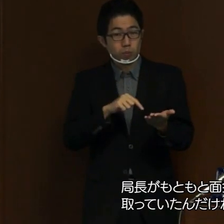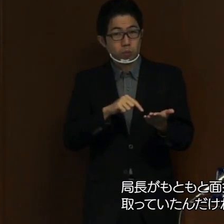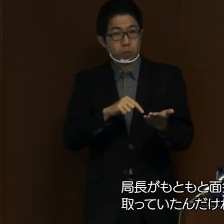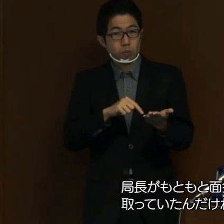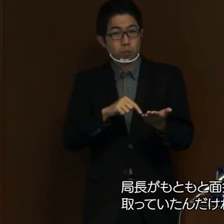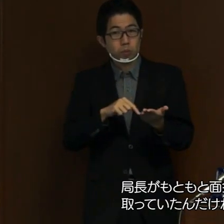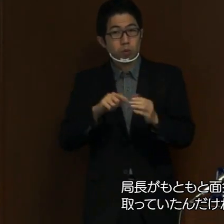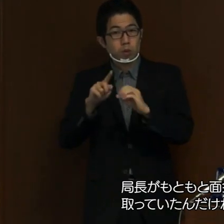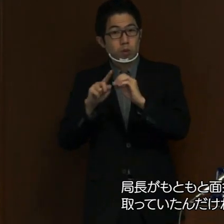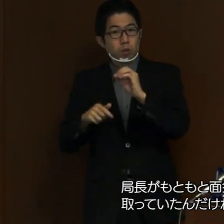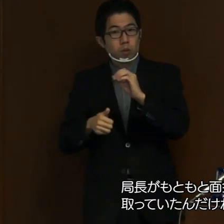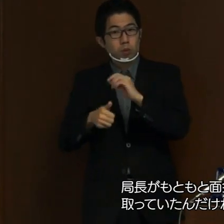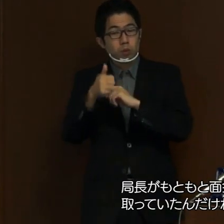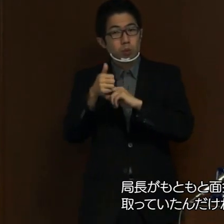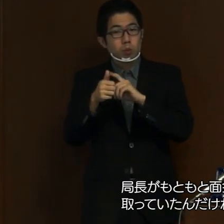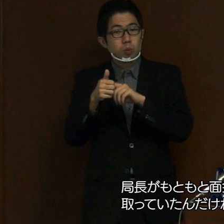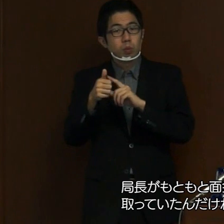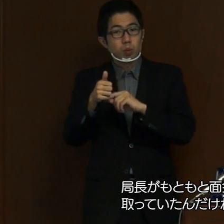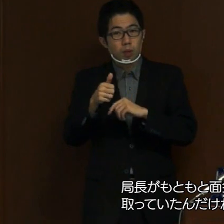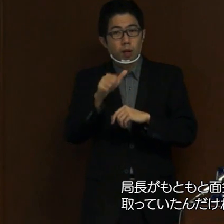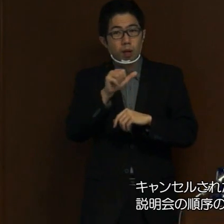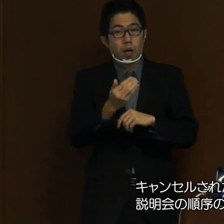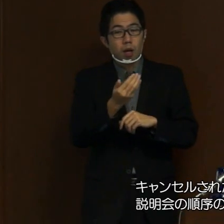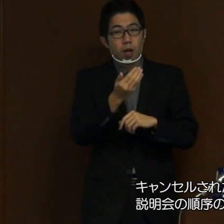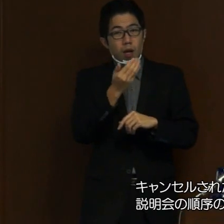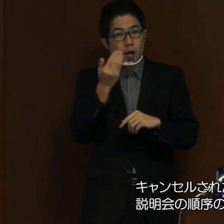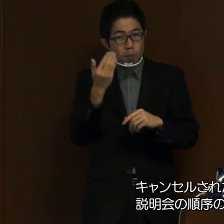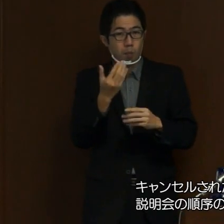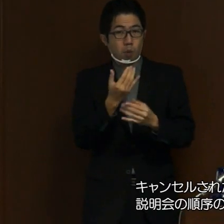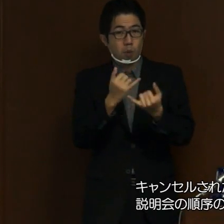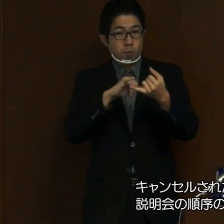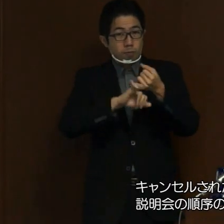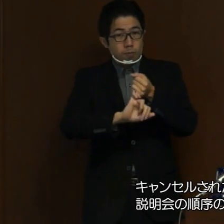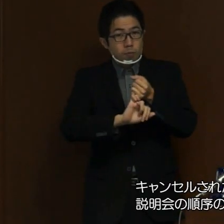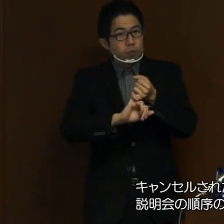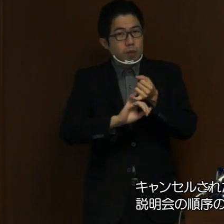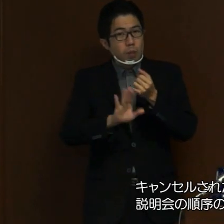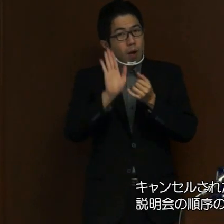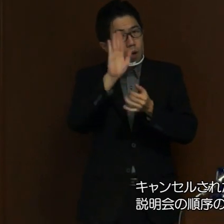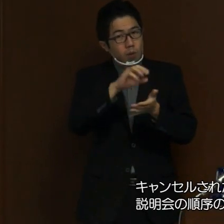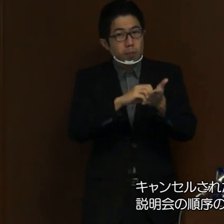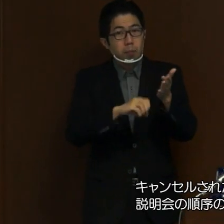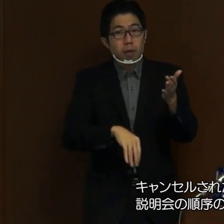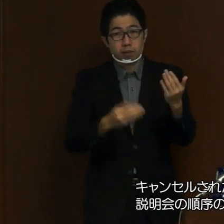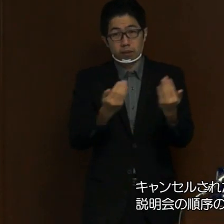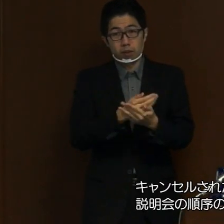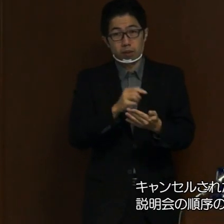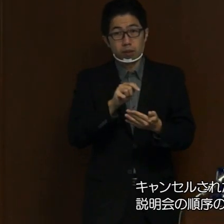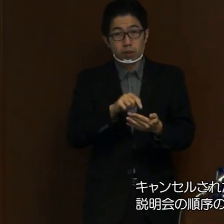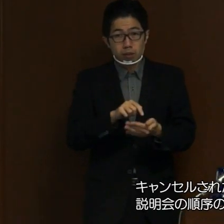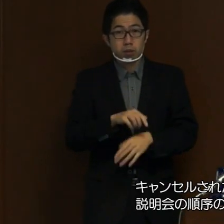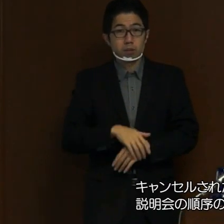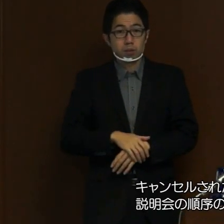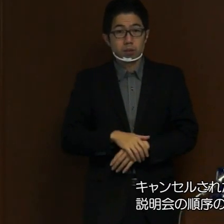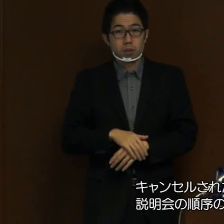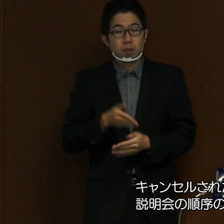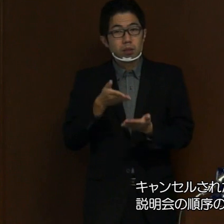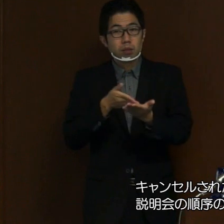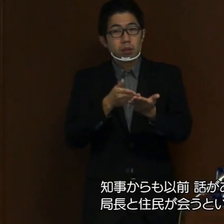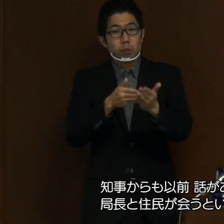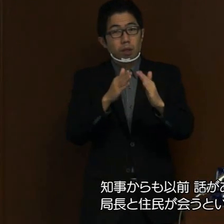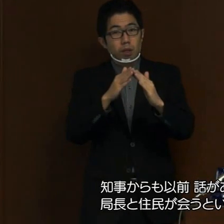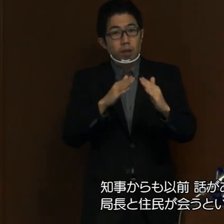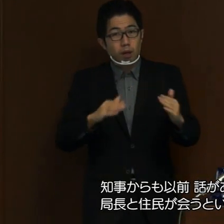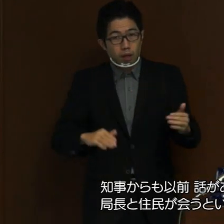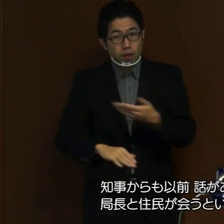長が年配のもともとアポイントは取っていたんだけれどもキャンセルされたということで、説明会の順序の話